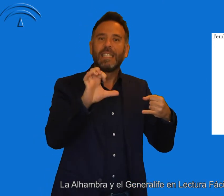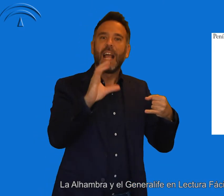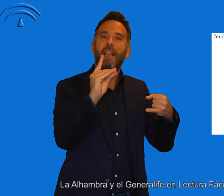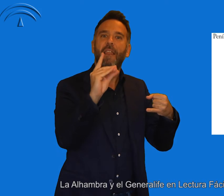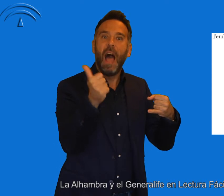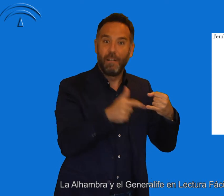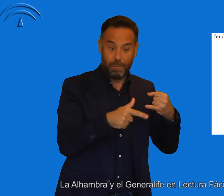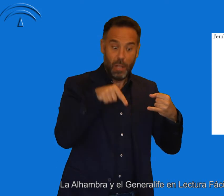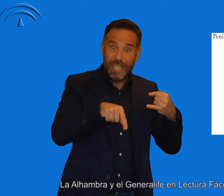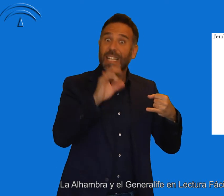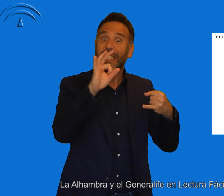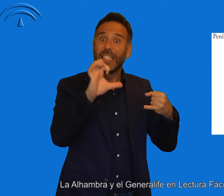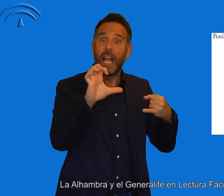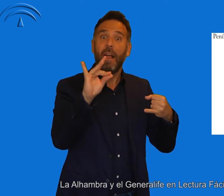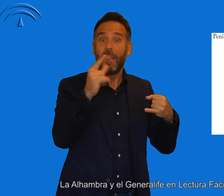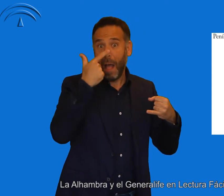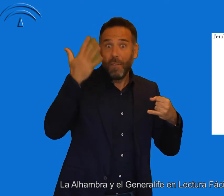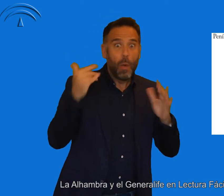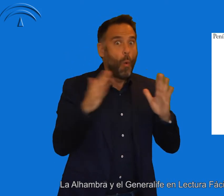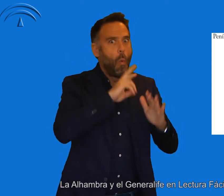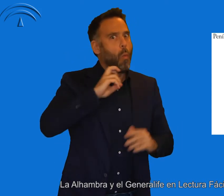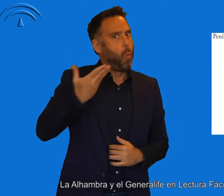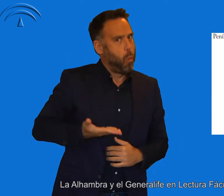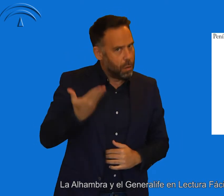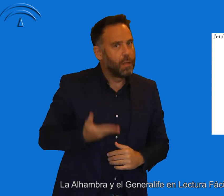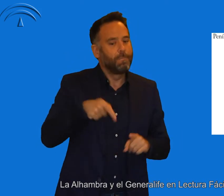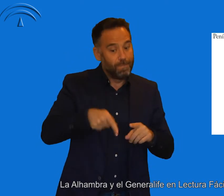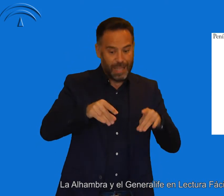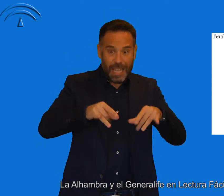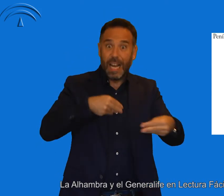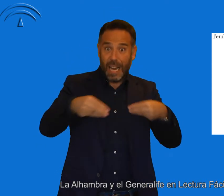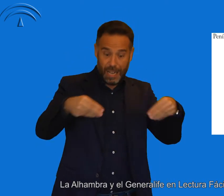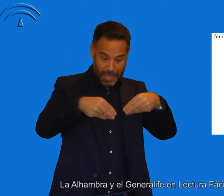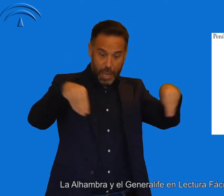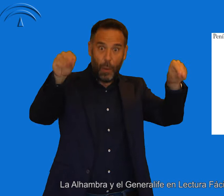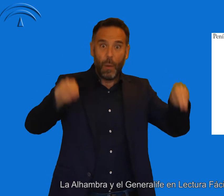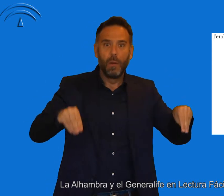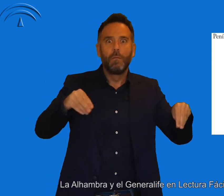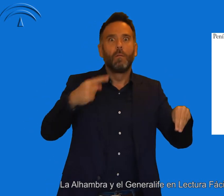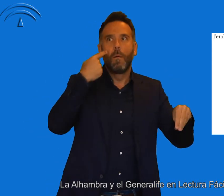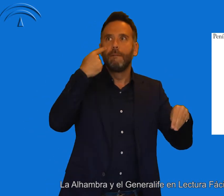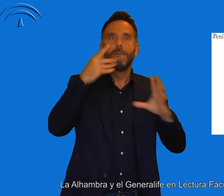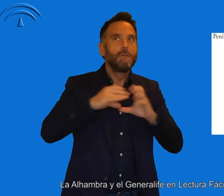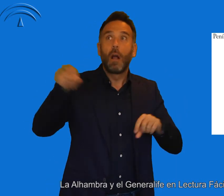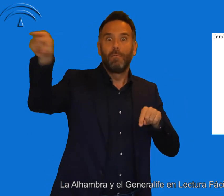La industria de la seda tuvo mucha importancia. Los tejidos de seda eran muy apreciados en el